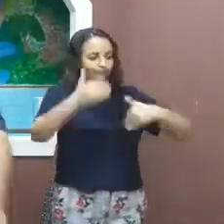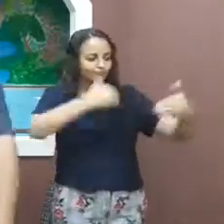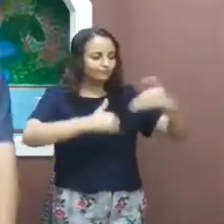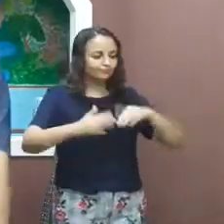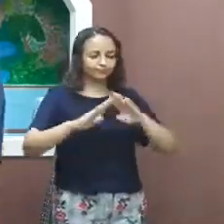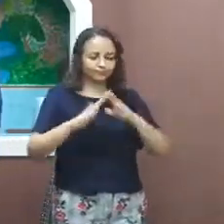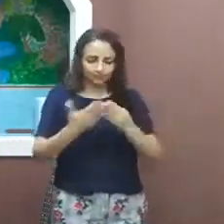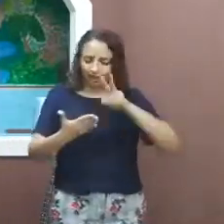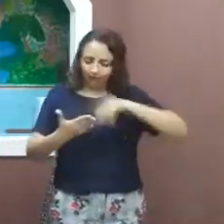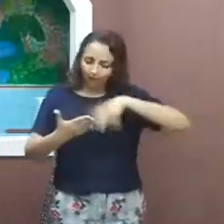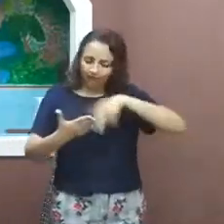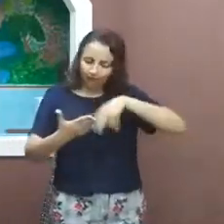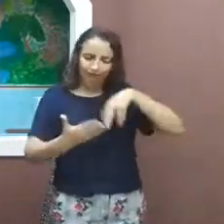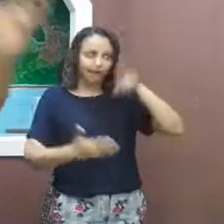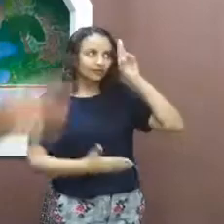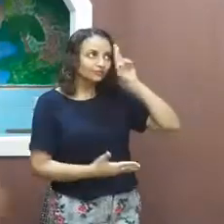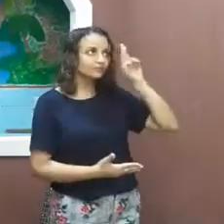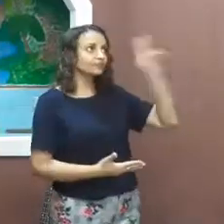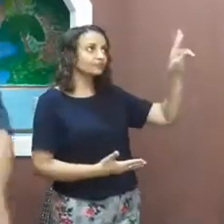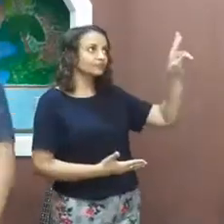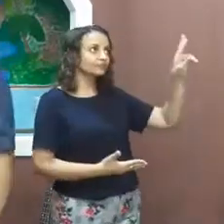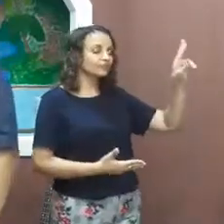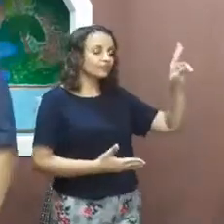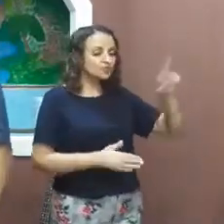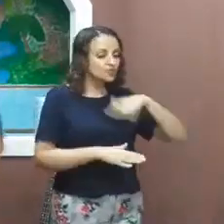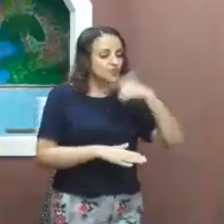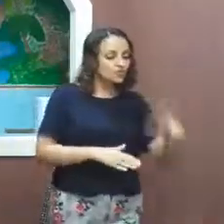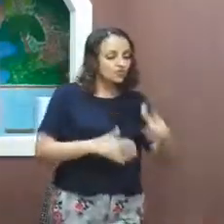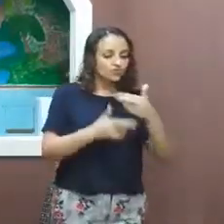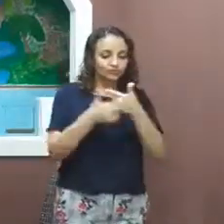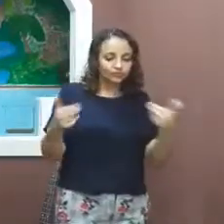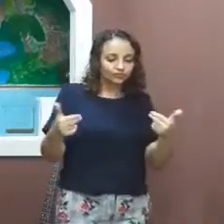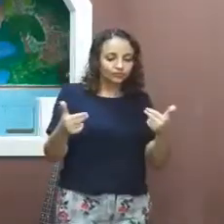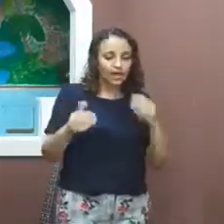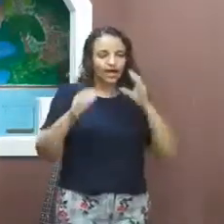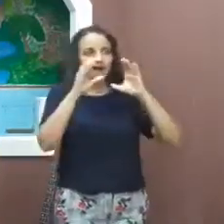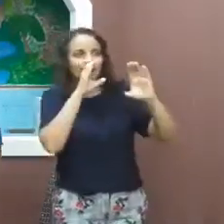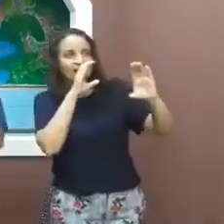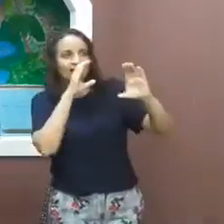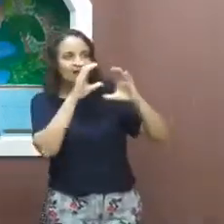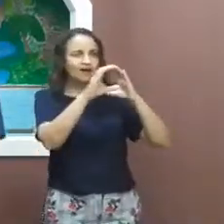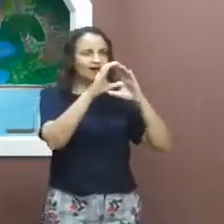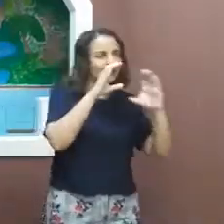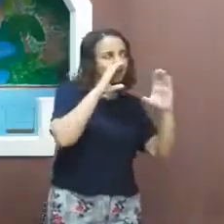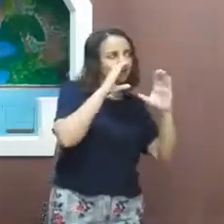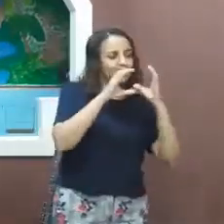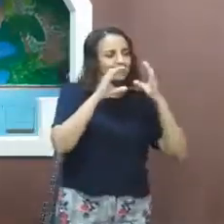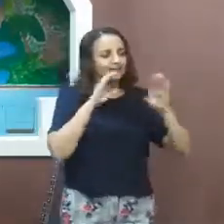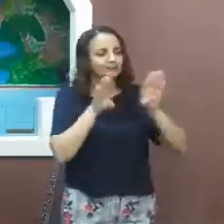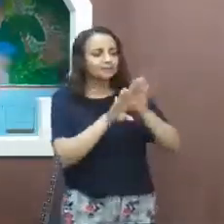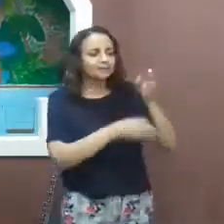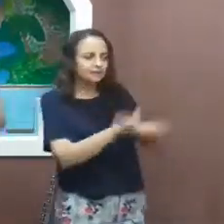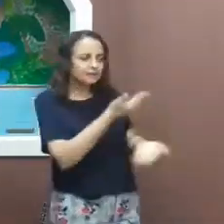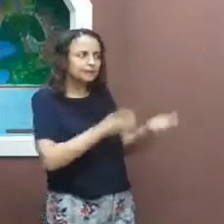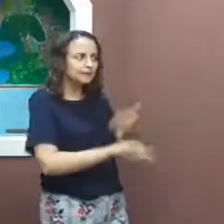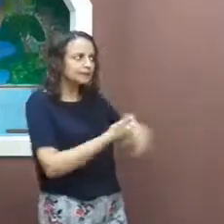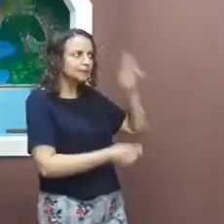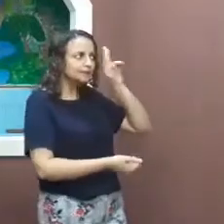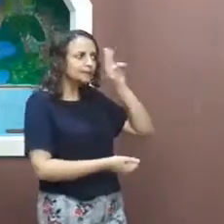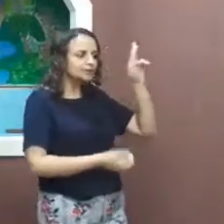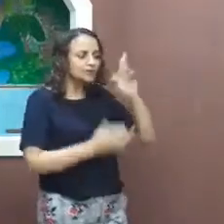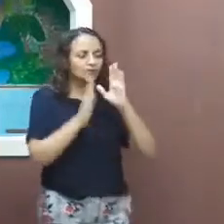Bíblia. Sempre você serviu ao Senhor fazendo tudo isso ou outras coisas. De vez em quando cantando louvor. Sempre você serviu ao Senhor tirando